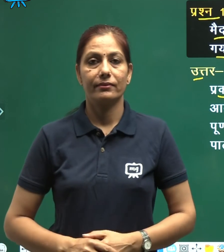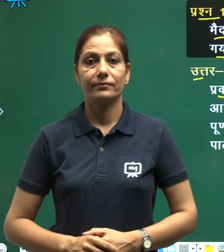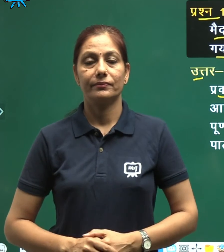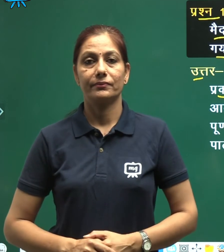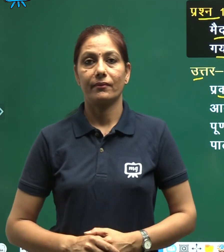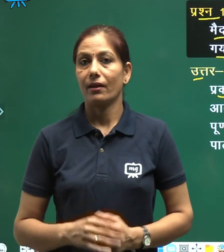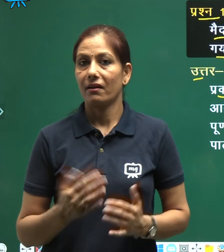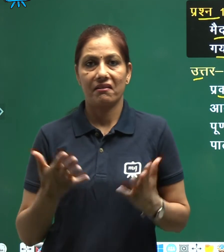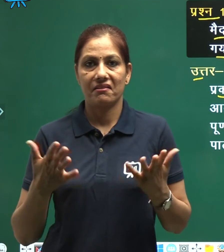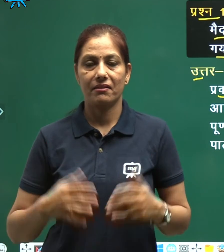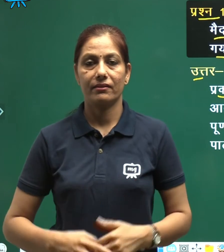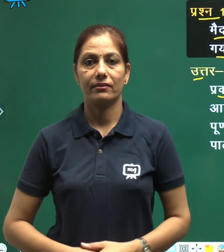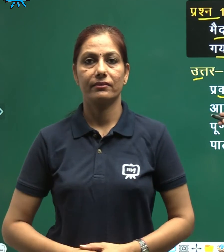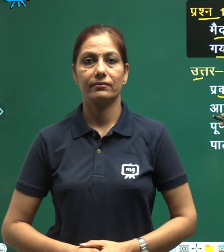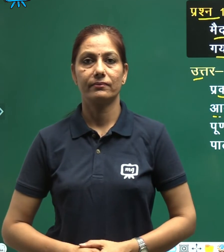नहीं आकर